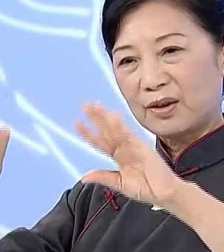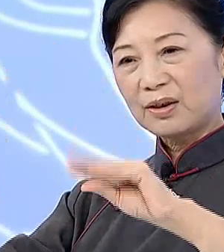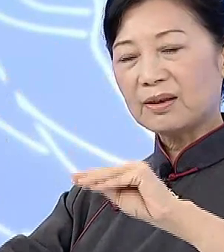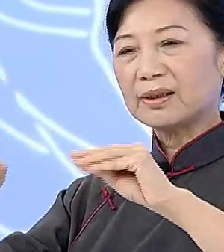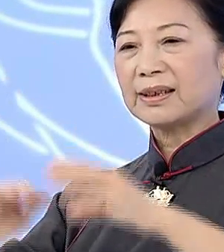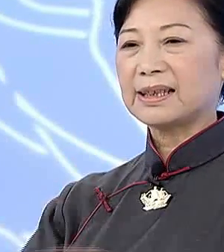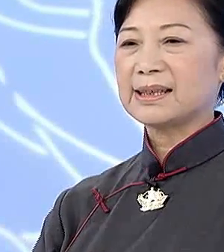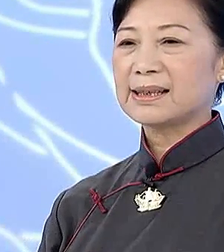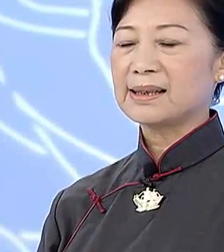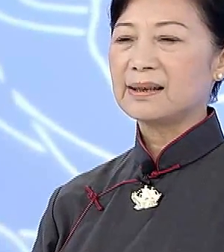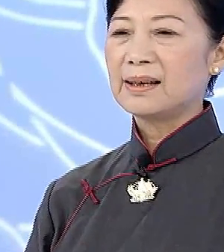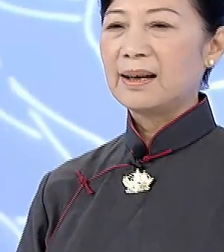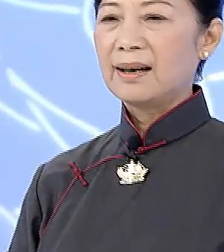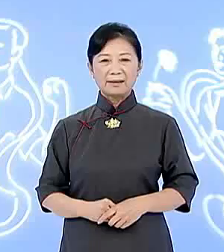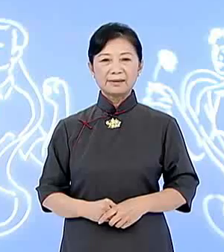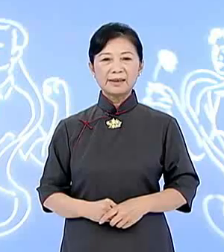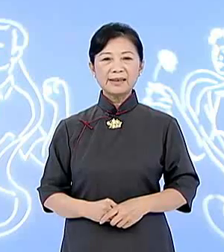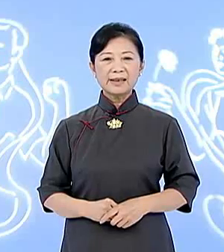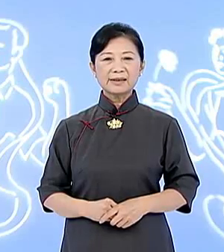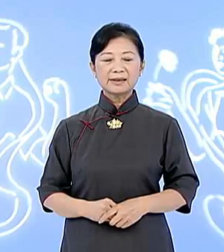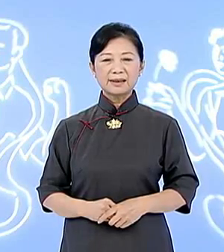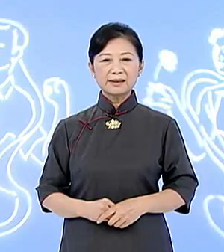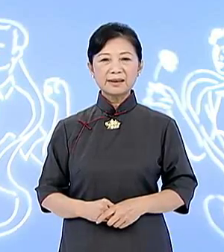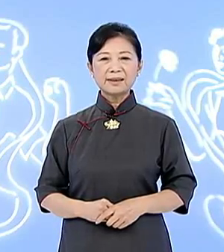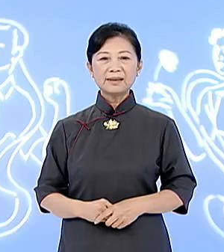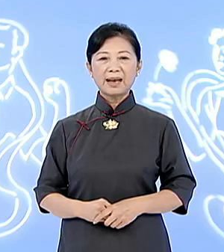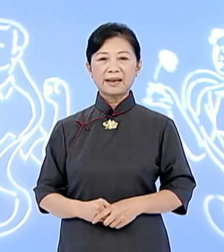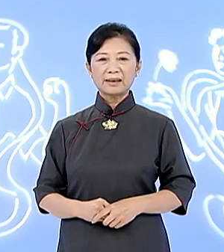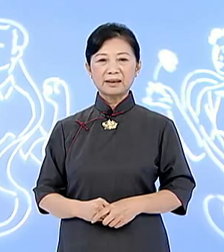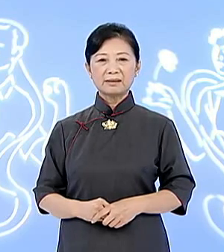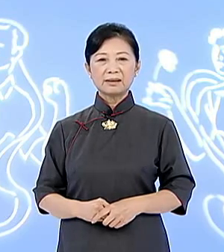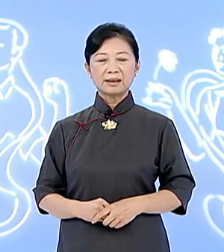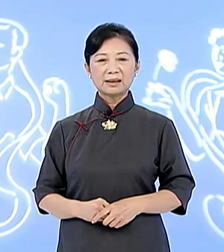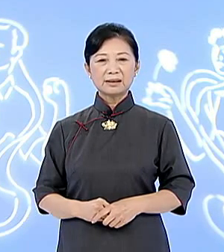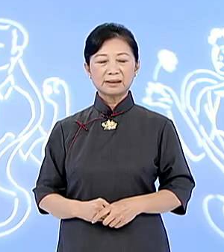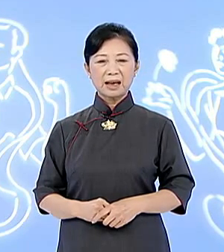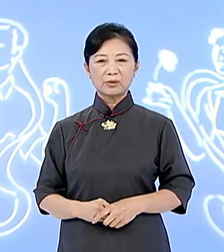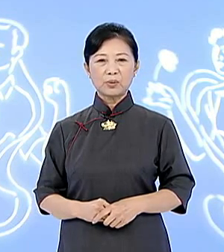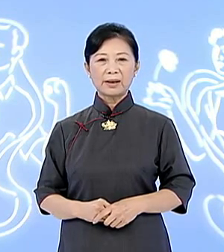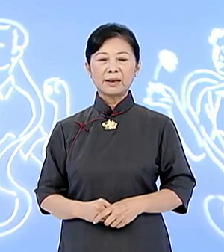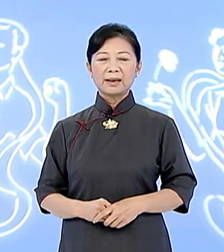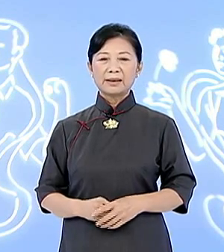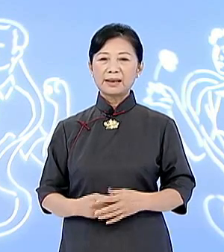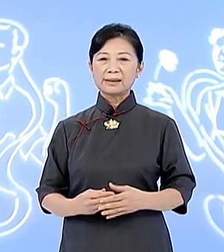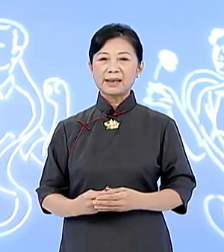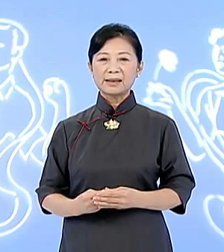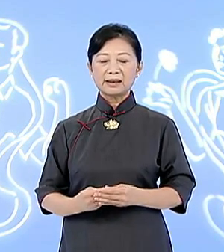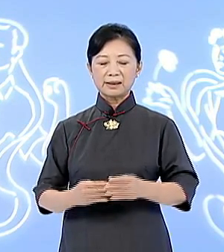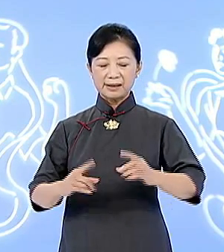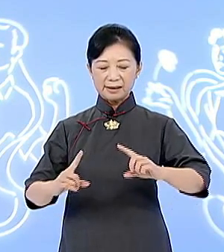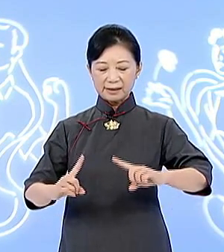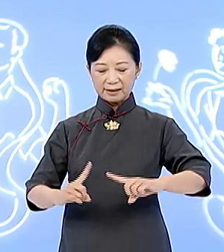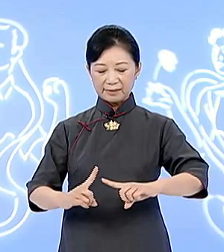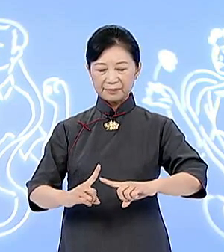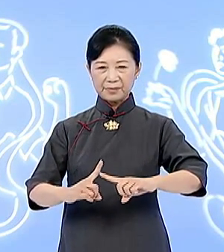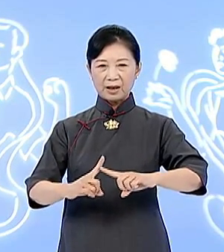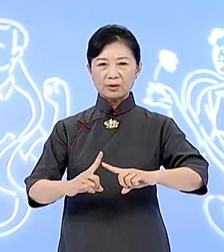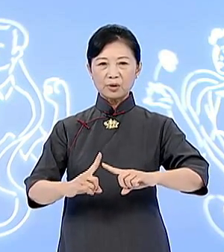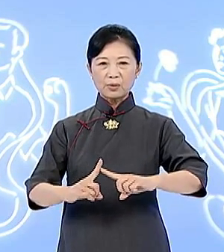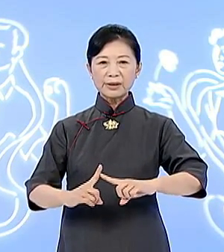愈的意思。好，接下来是人生难得二当断。那在这个人生从